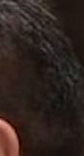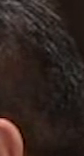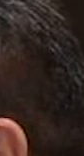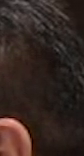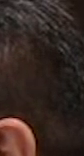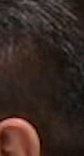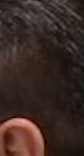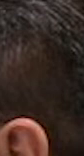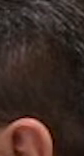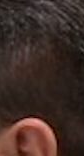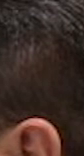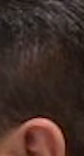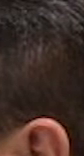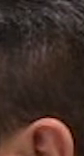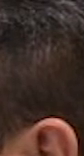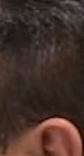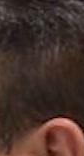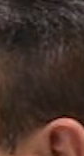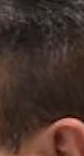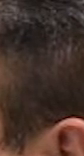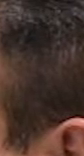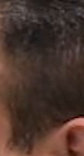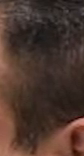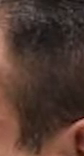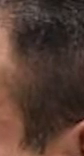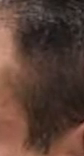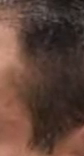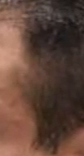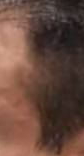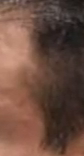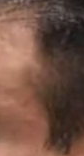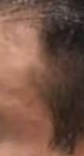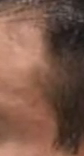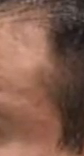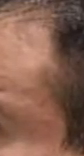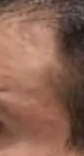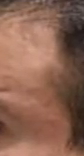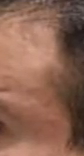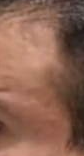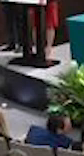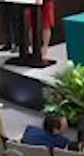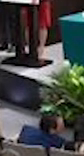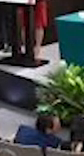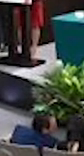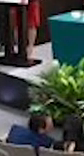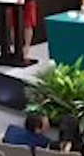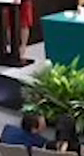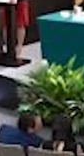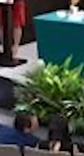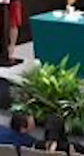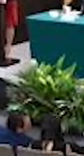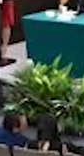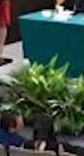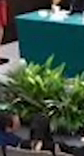hecho desde la presentación de su primera iniciativa. Seguimos buscando el regreso de este fondo, como lo dije en septiembre que presenté mi primera